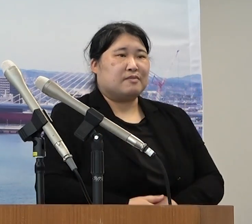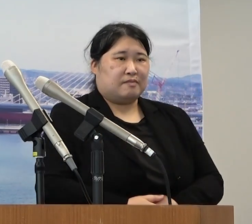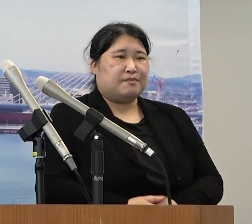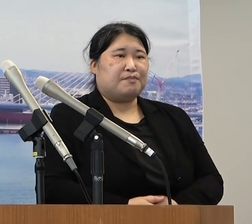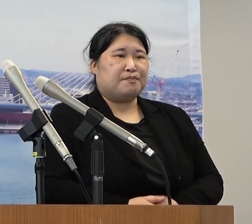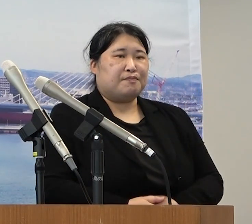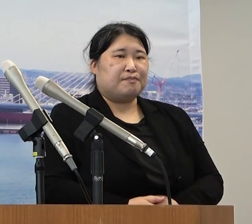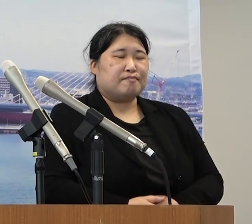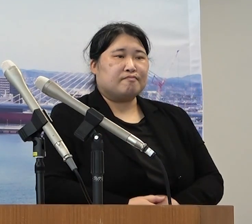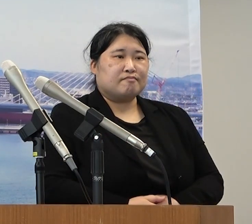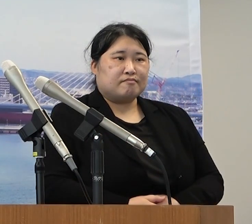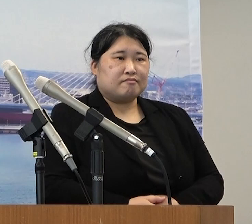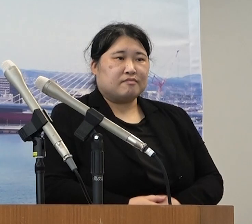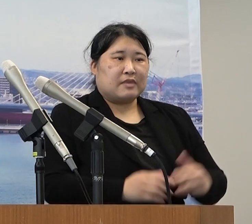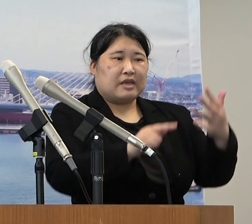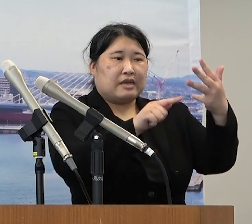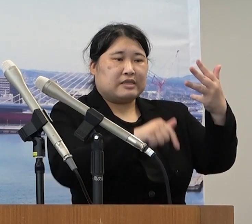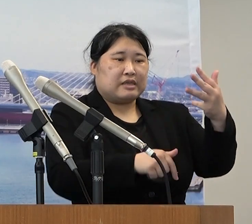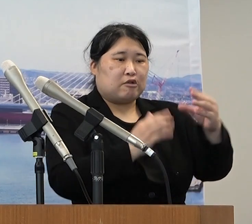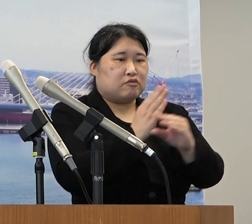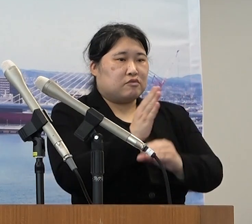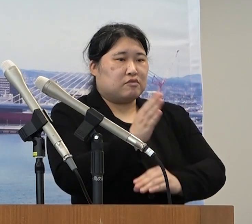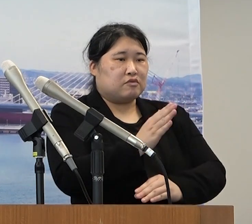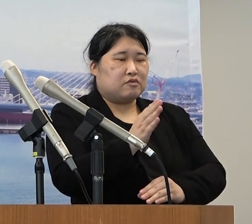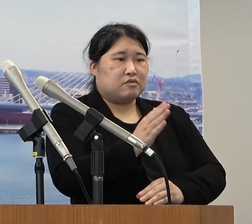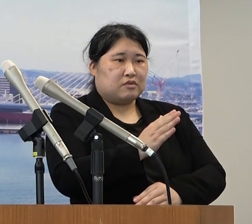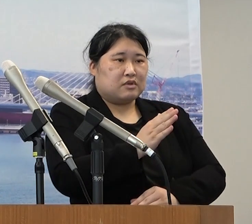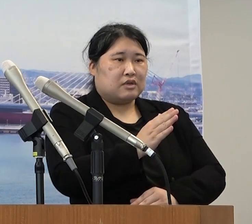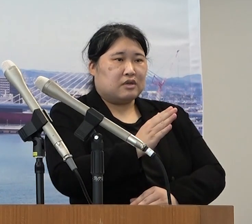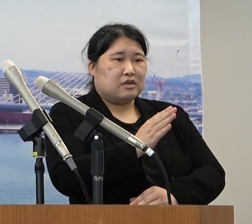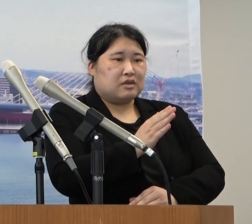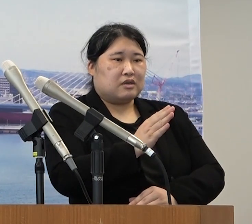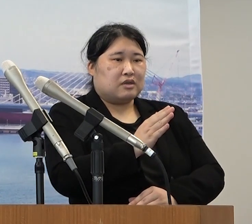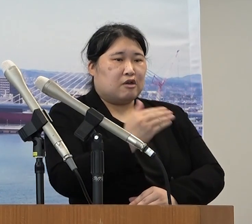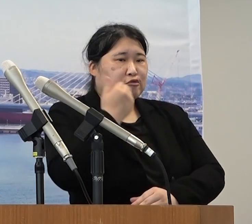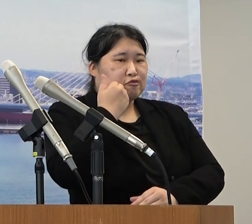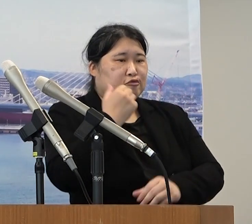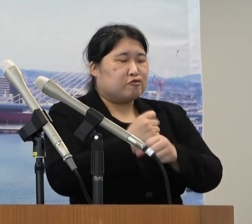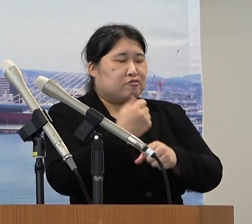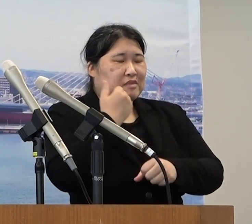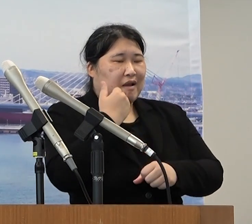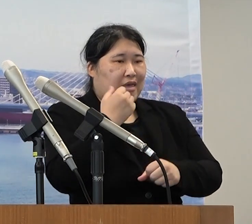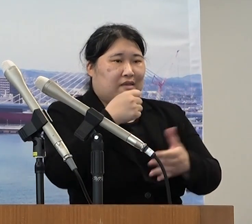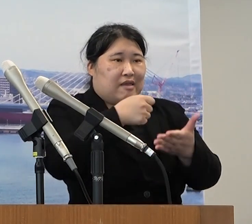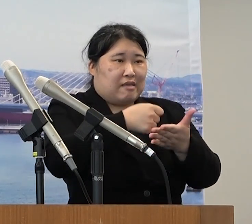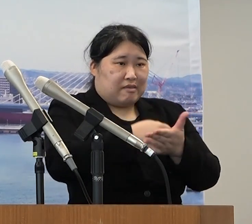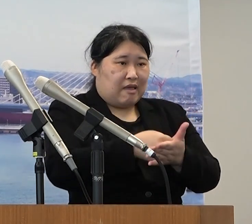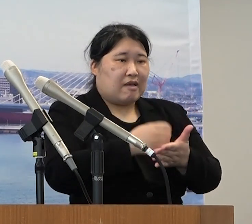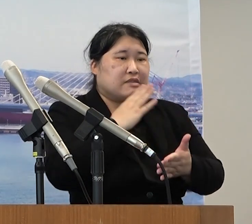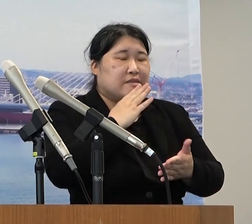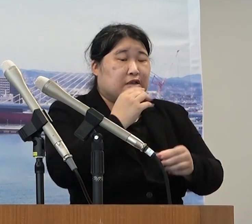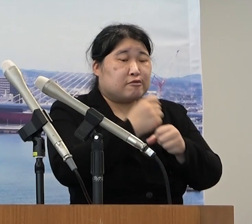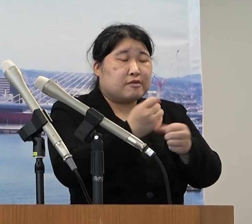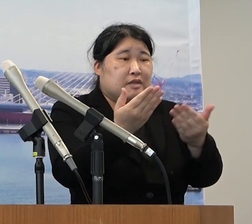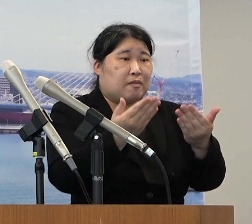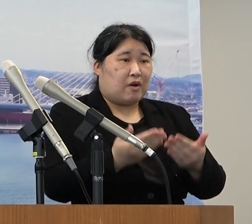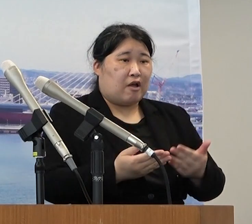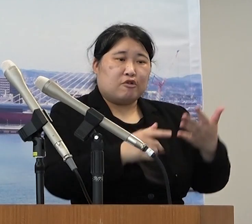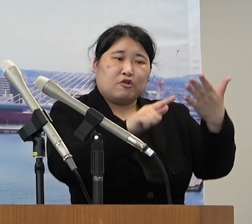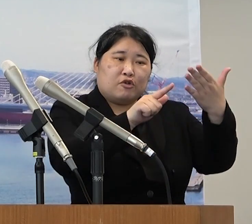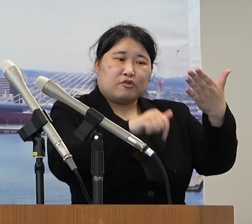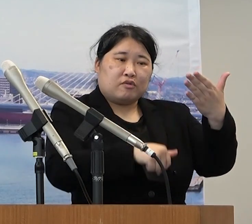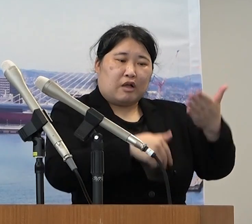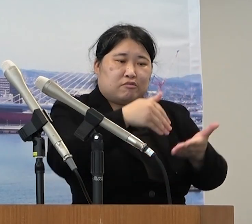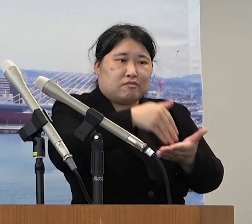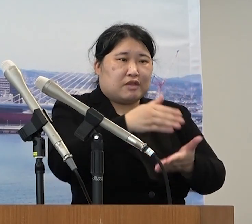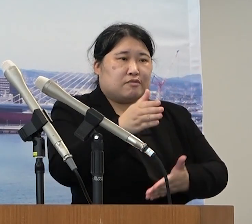ます。8月中旬にクリエイターを決定し作品を制作していただき、9月下旬頃